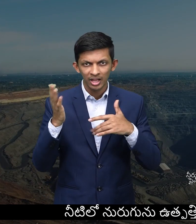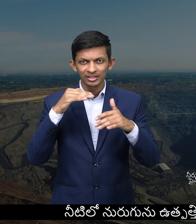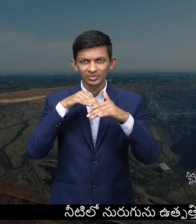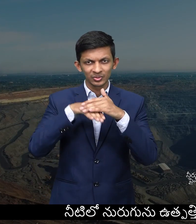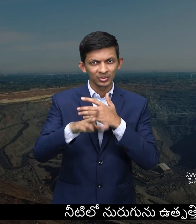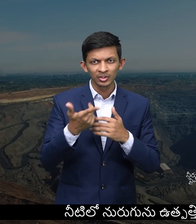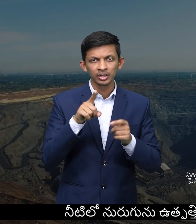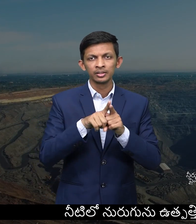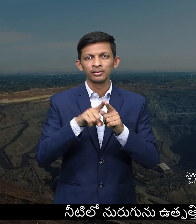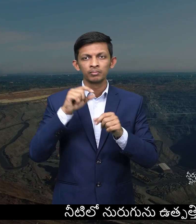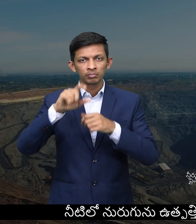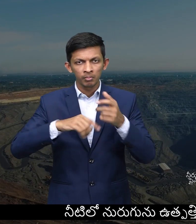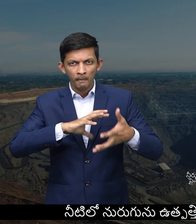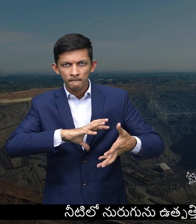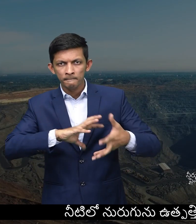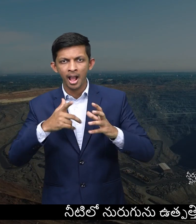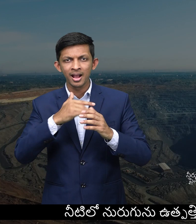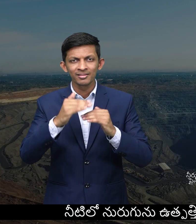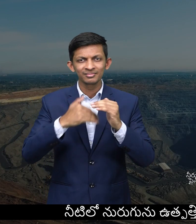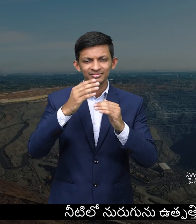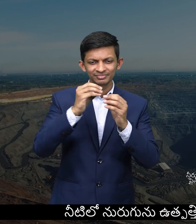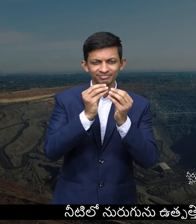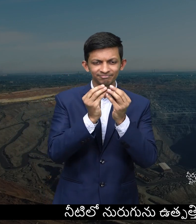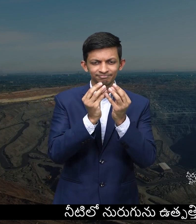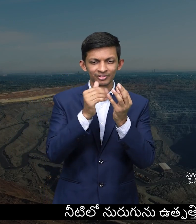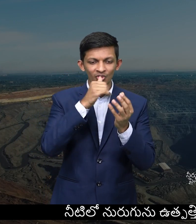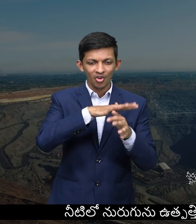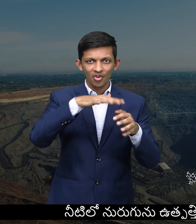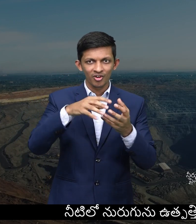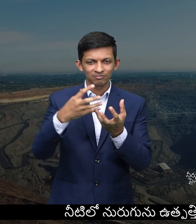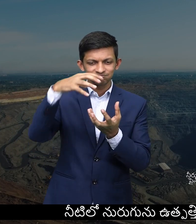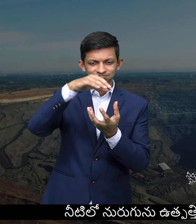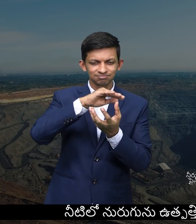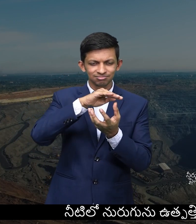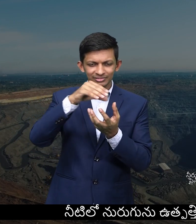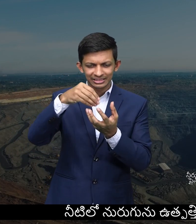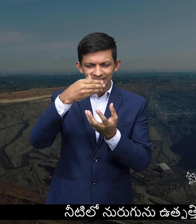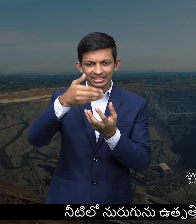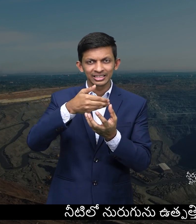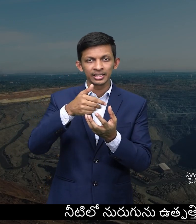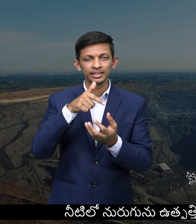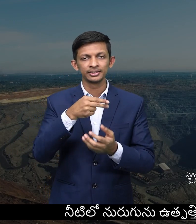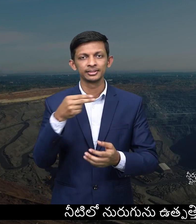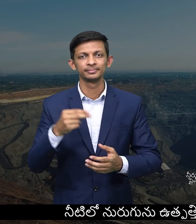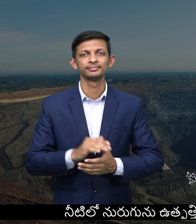నీటిలో నురుగును ఉత్పత్తి చేయడానికి ఒత్తిడిలో గాలి వీస్తుంది.